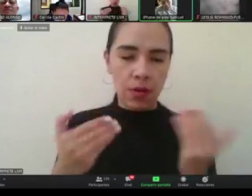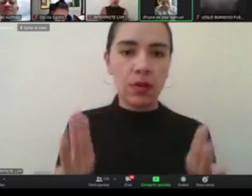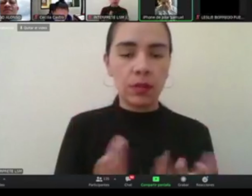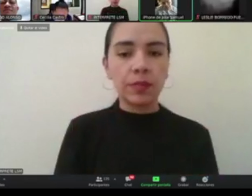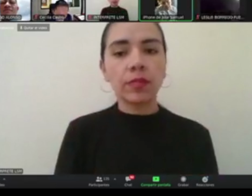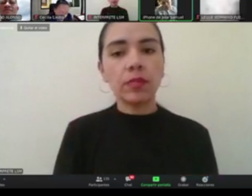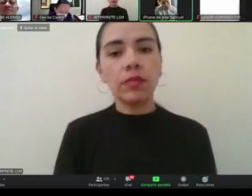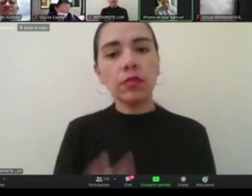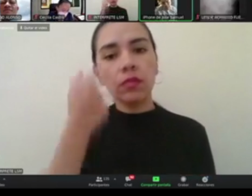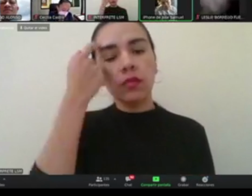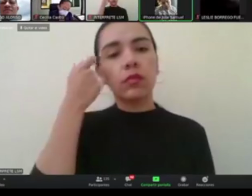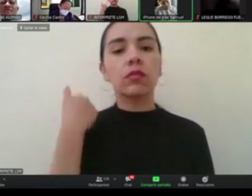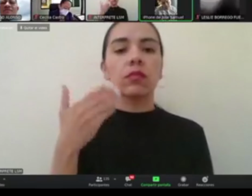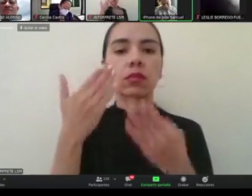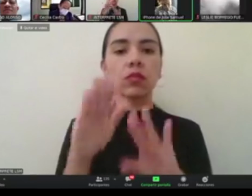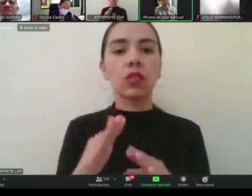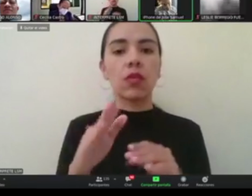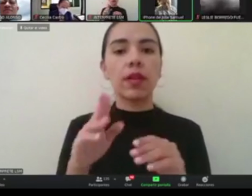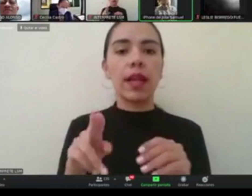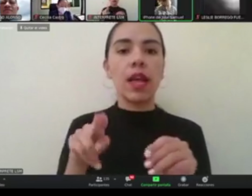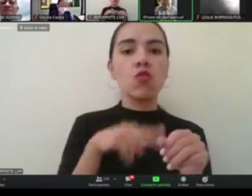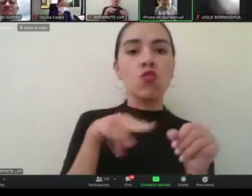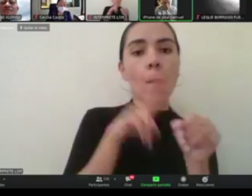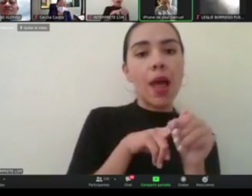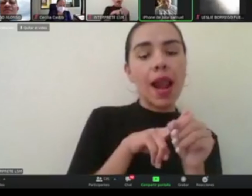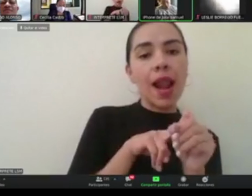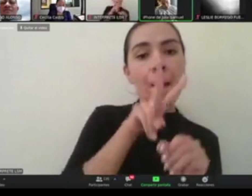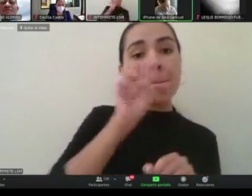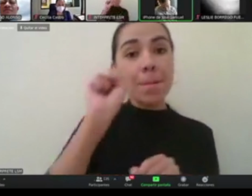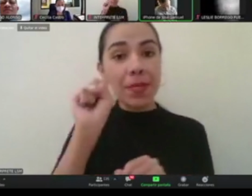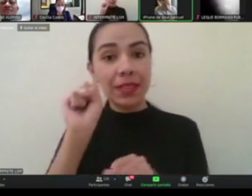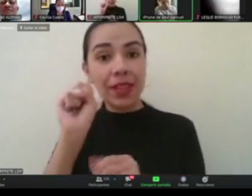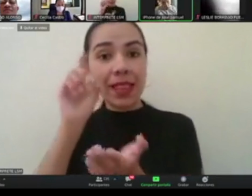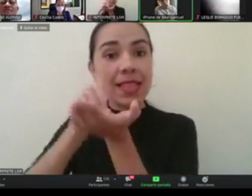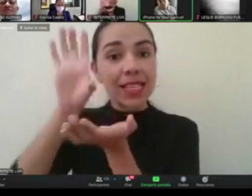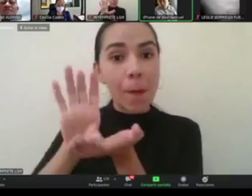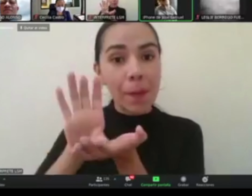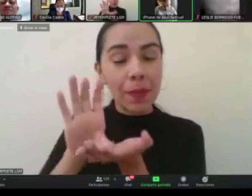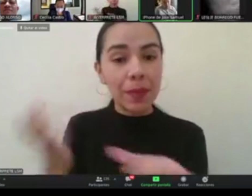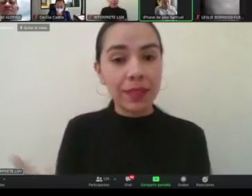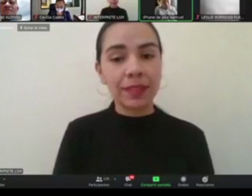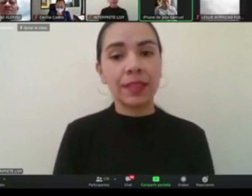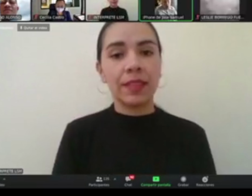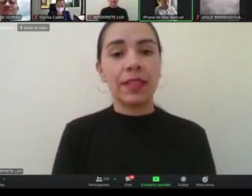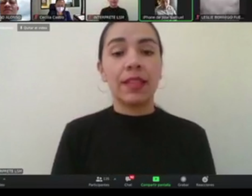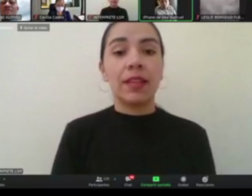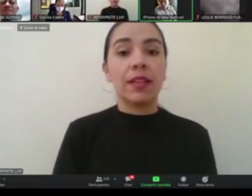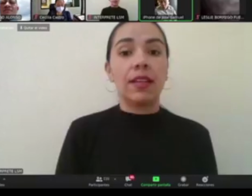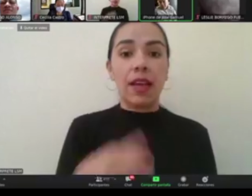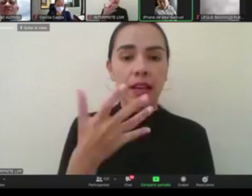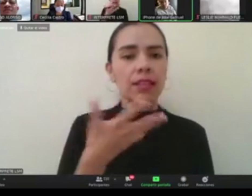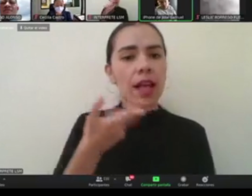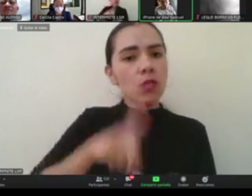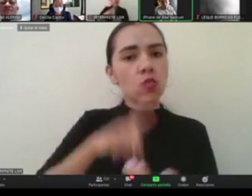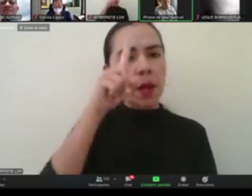la normalidad versus la discapacidad. Bueno, y ahí surge una pregunta.